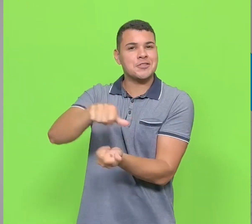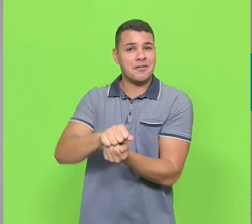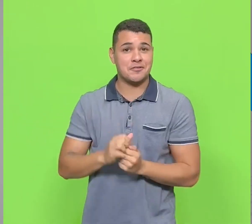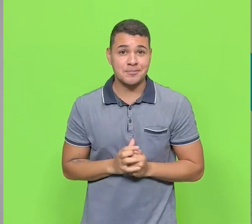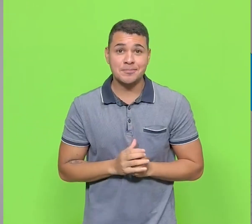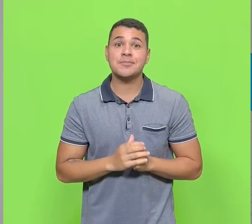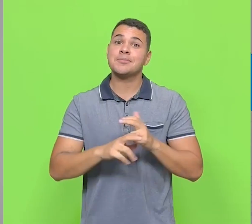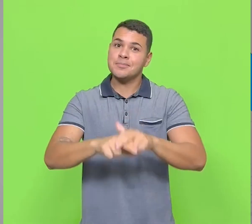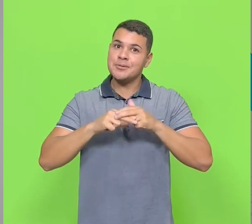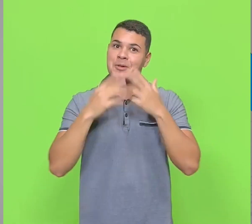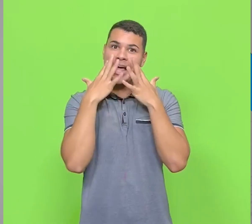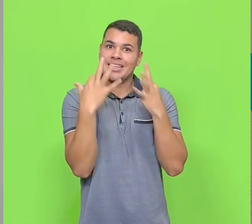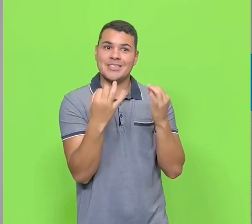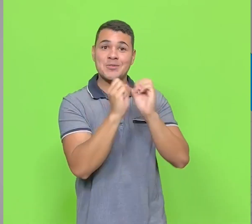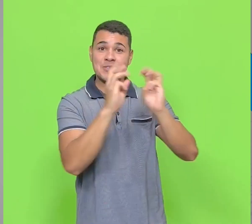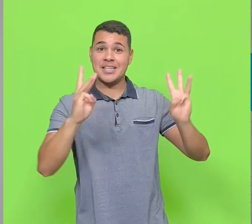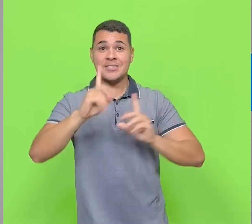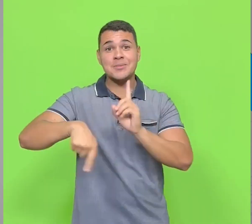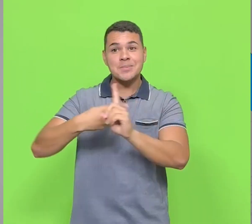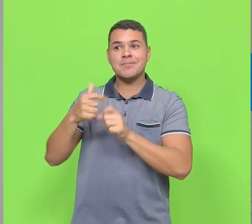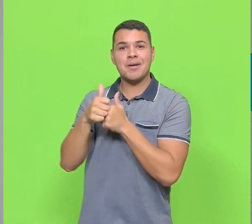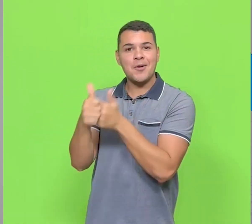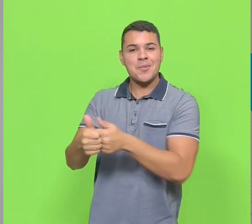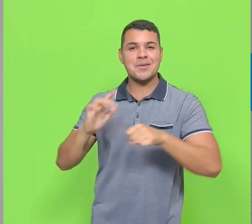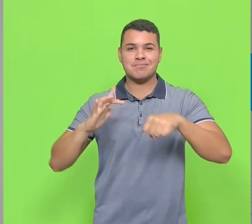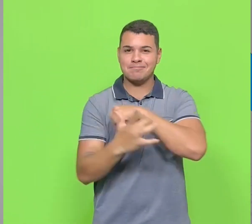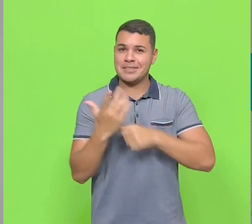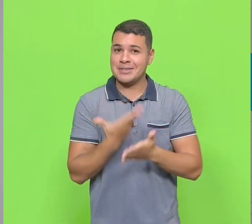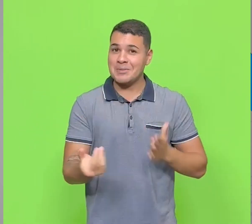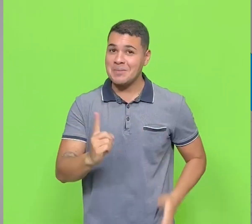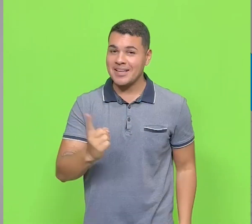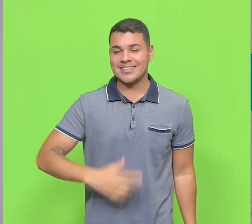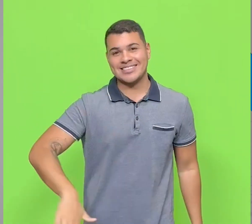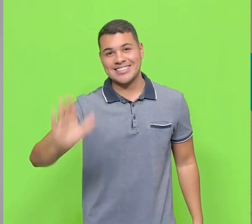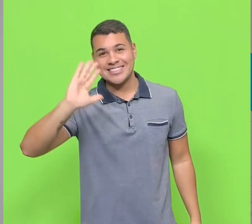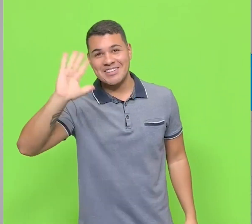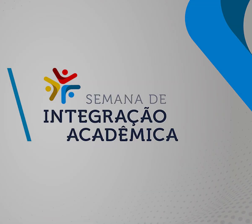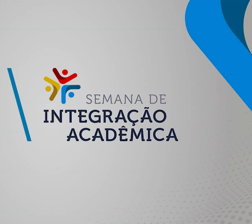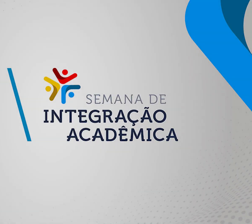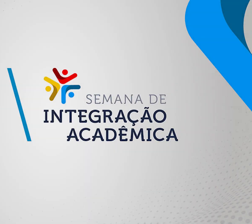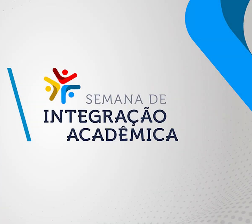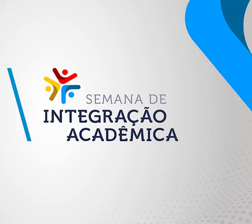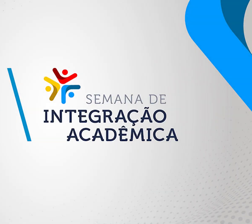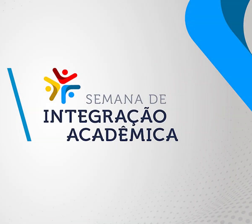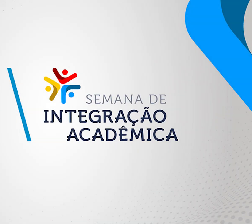fica de olho no site, nas redes sociais da Unirio e não perca nada, viu? Tchau!